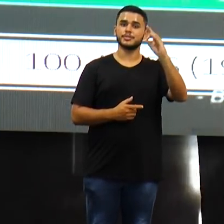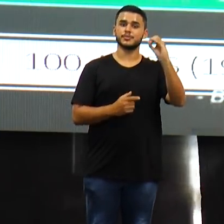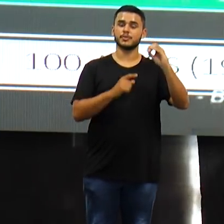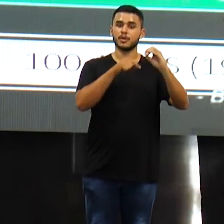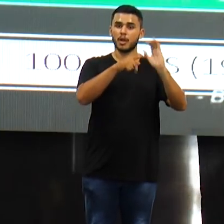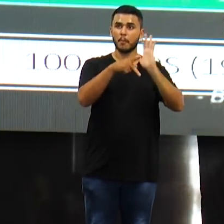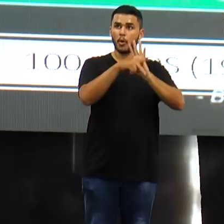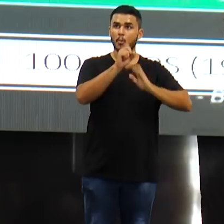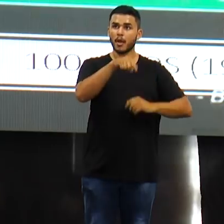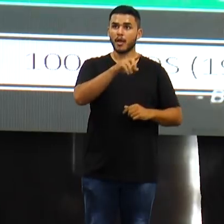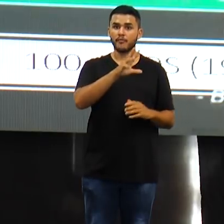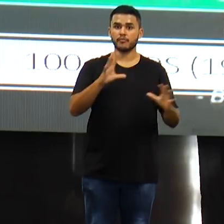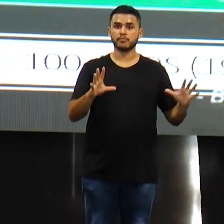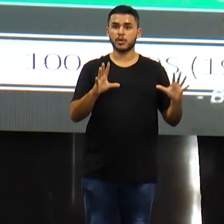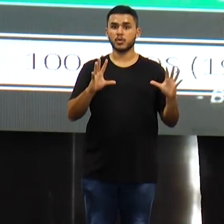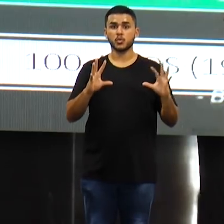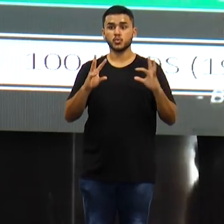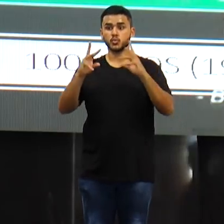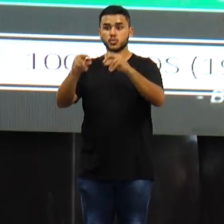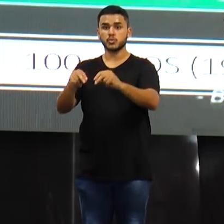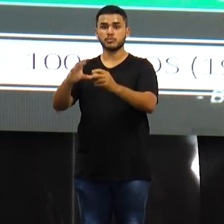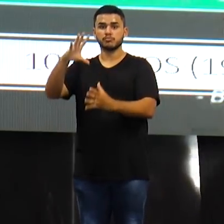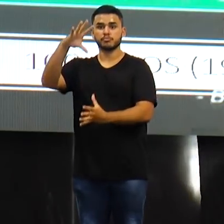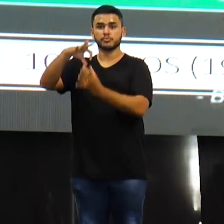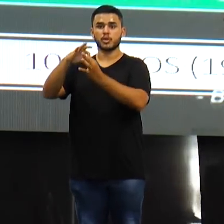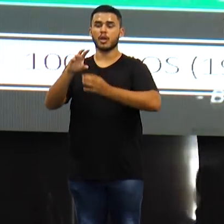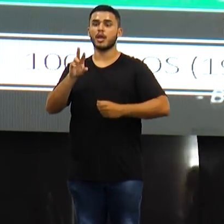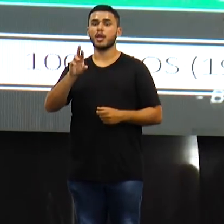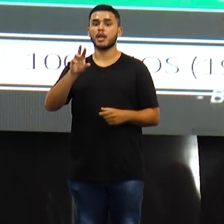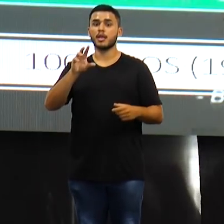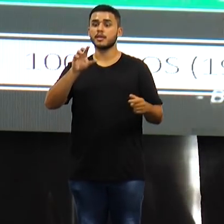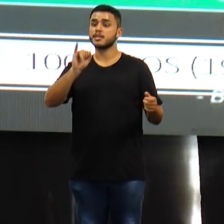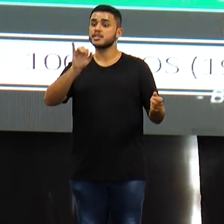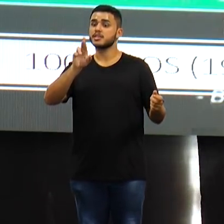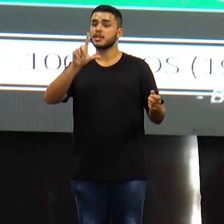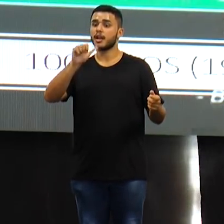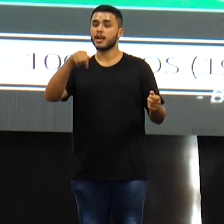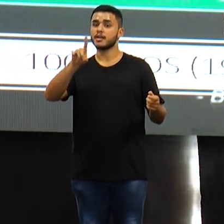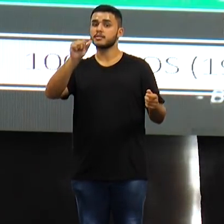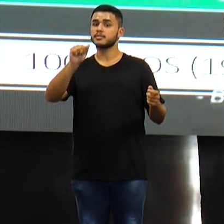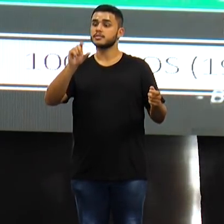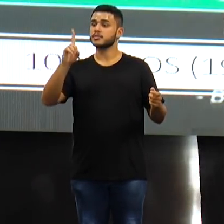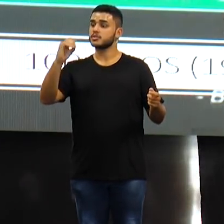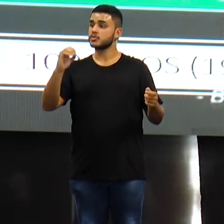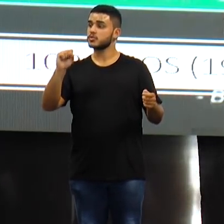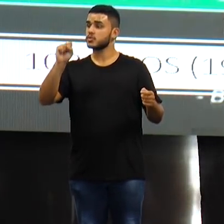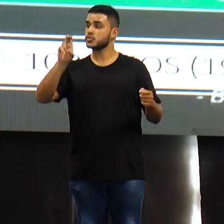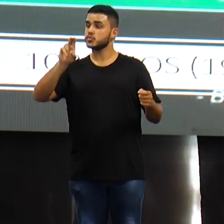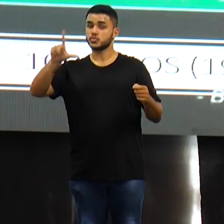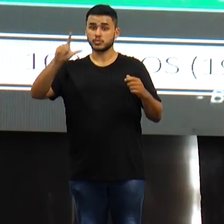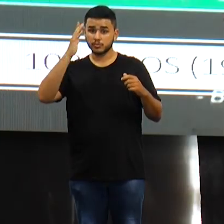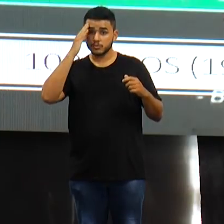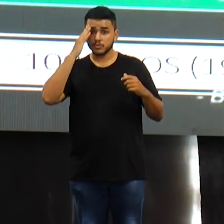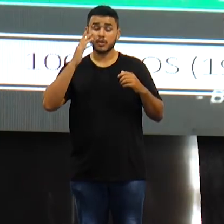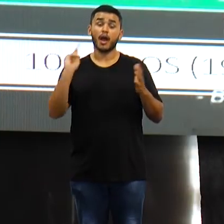reunificado à Irlanda do Sul. Professor, e por que eles se separaram? Eles se separam por uma divergência